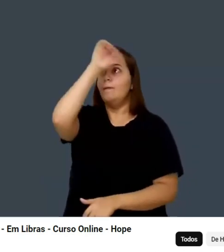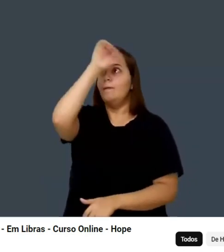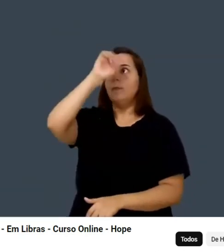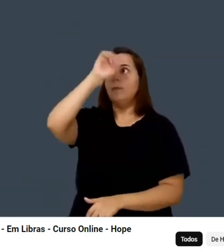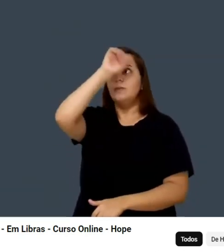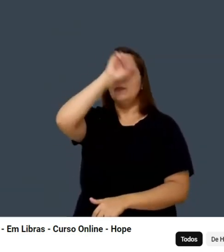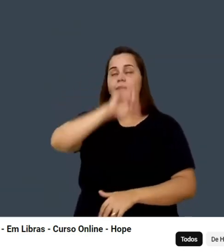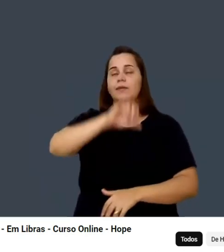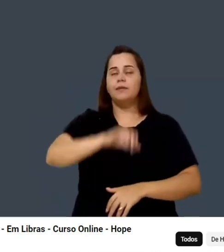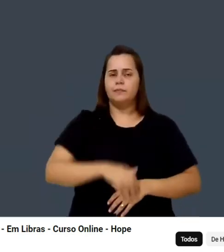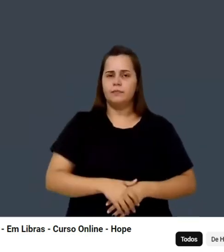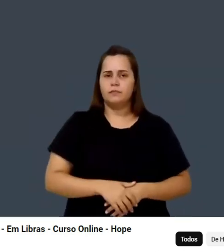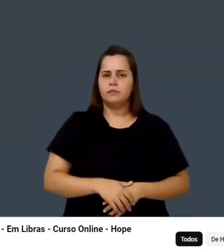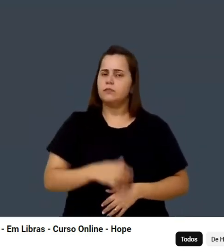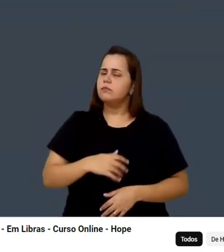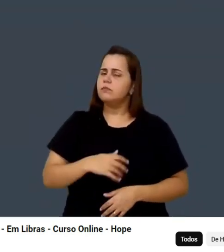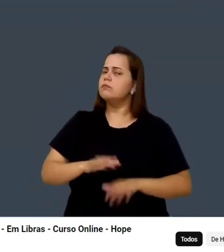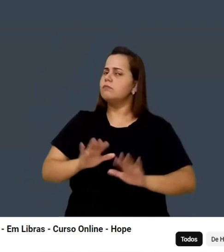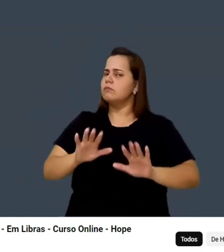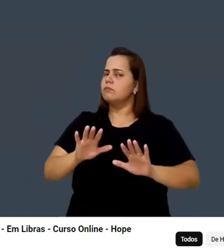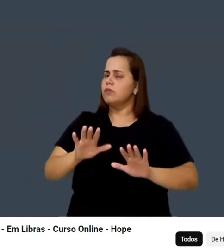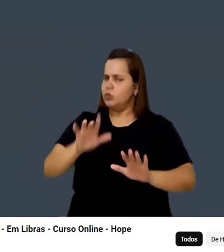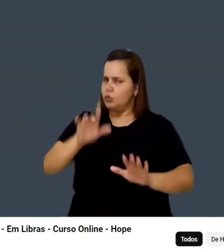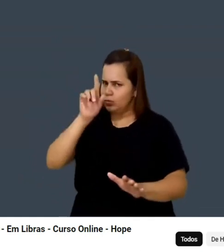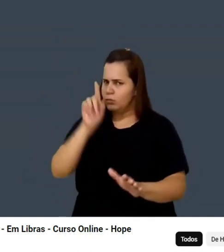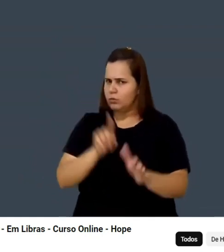1, nós vamos aprender